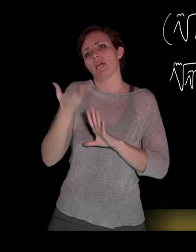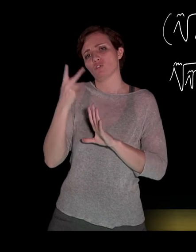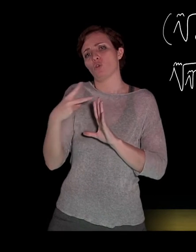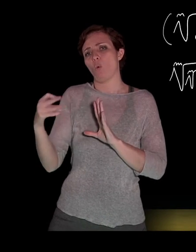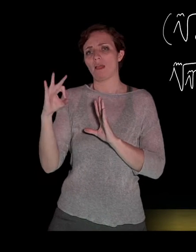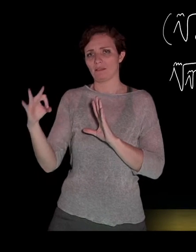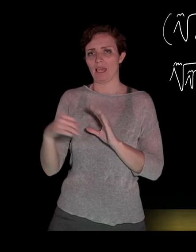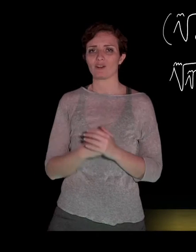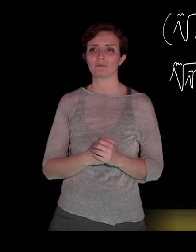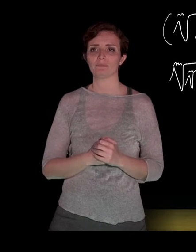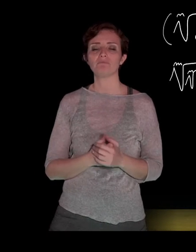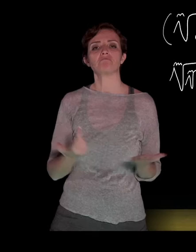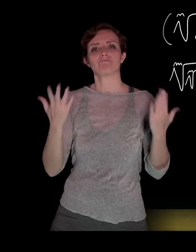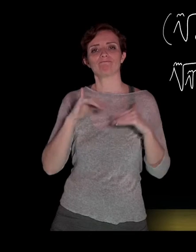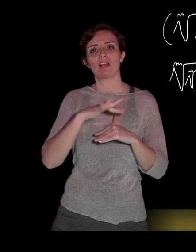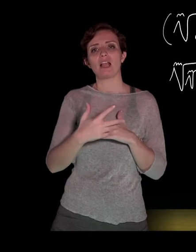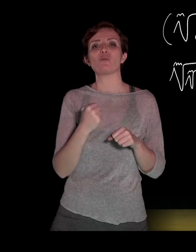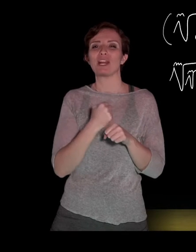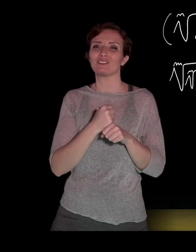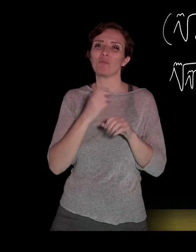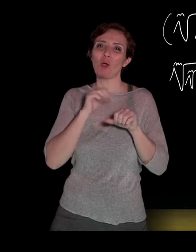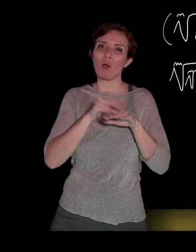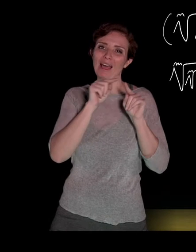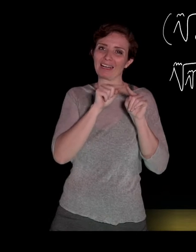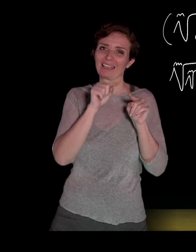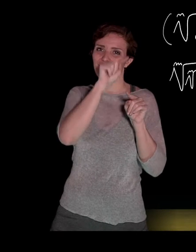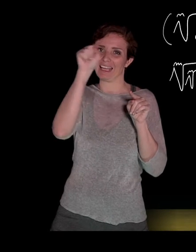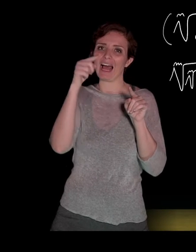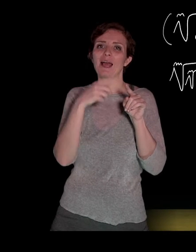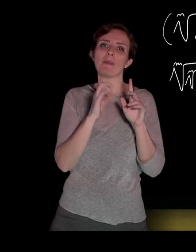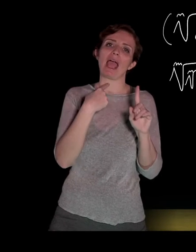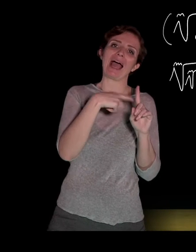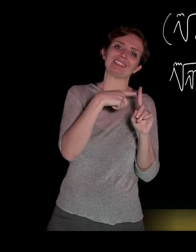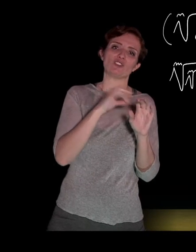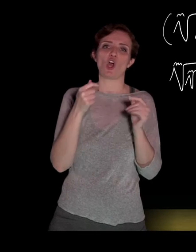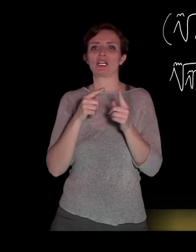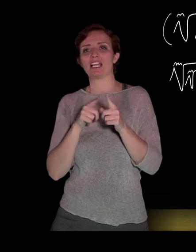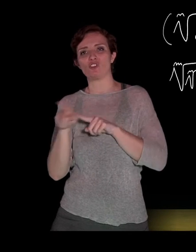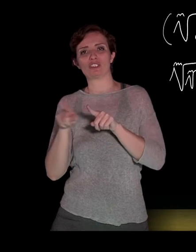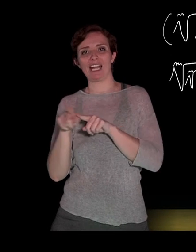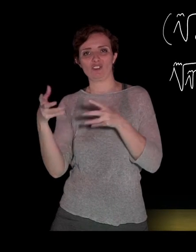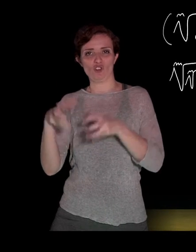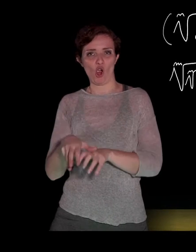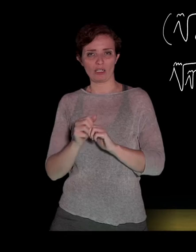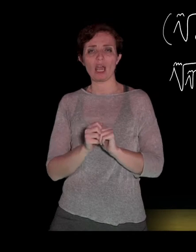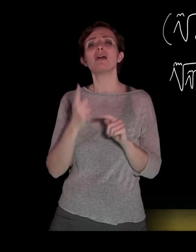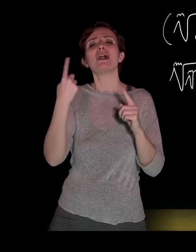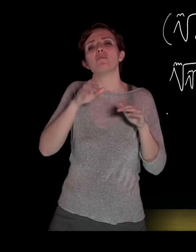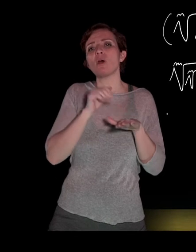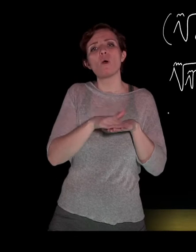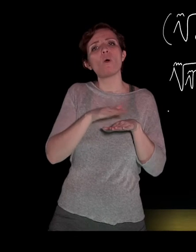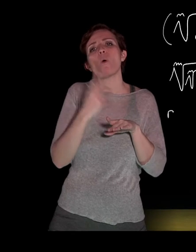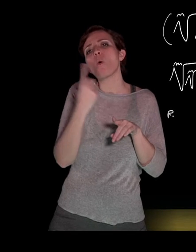fanno sui radicali sono evidentemente l'operazione di addizione e sottrazione che però sono possibili esclusivamente se i radicali questa volta sono simili quindi che